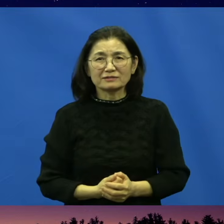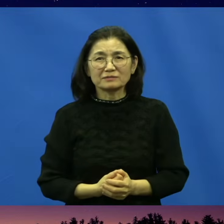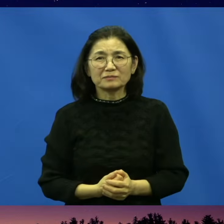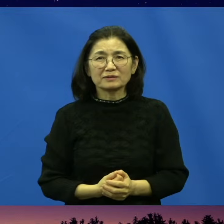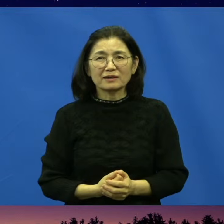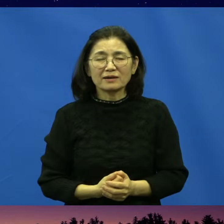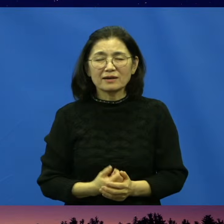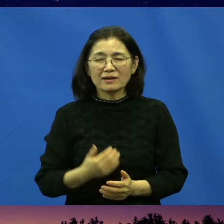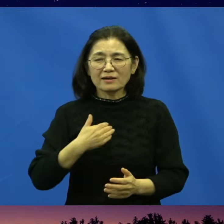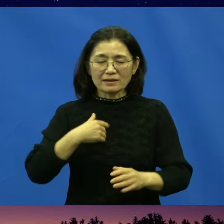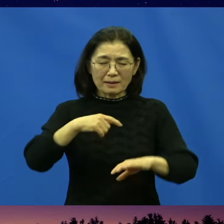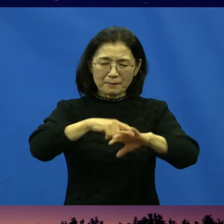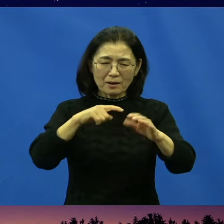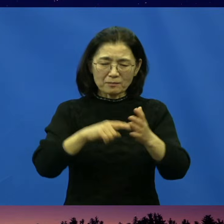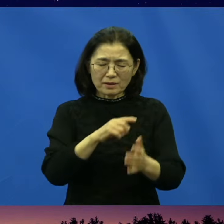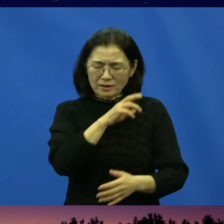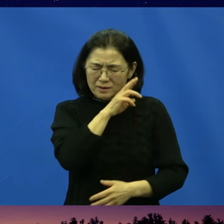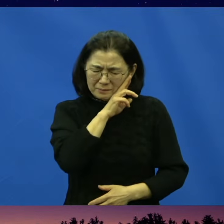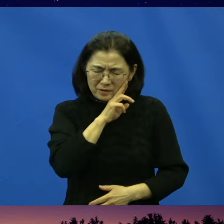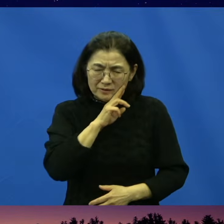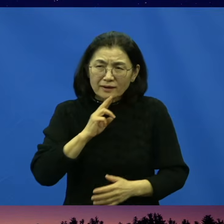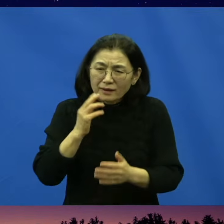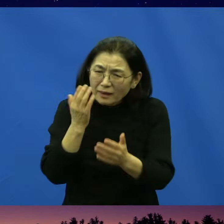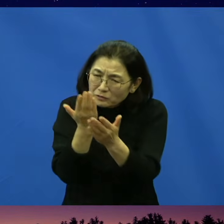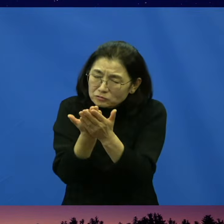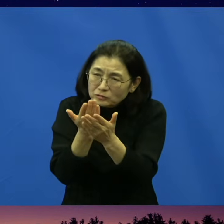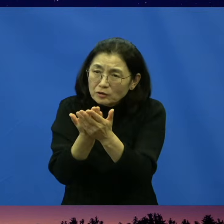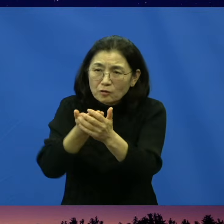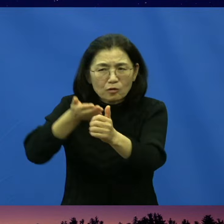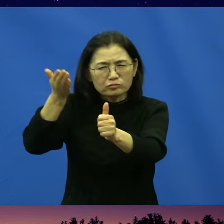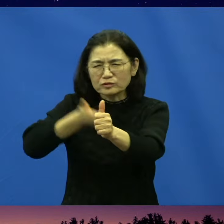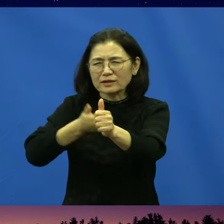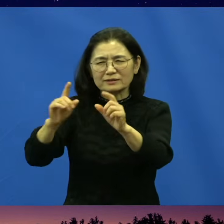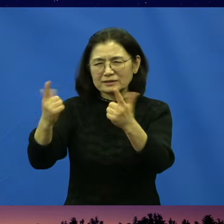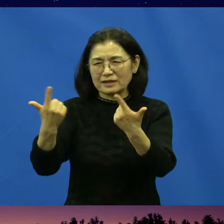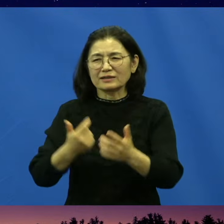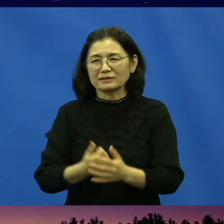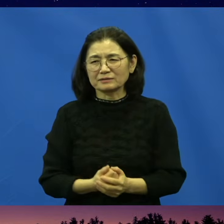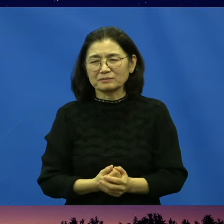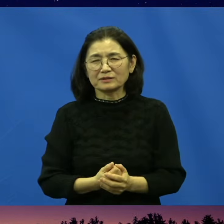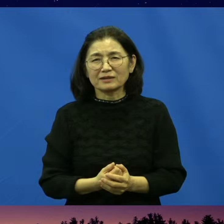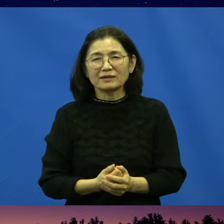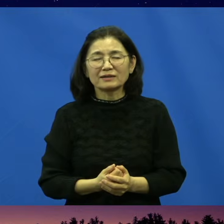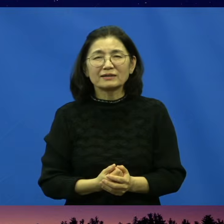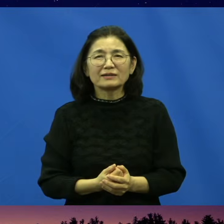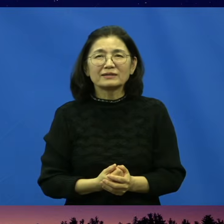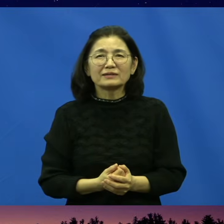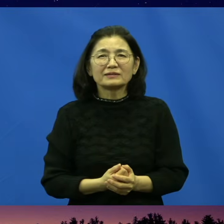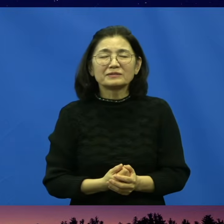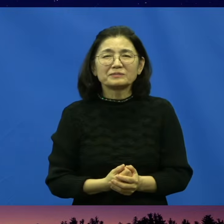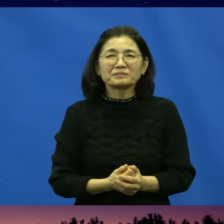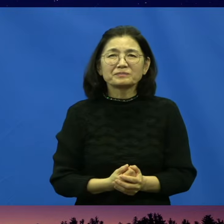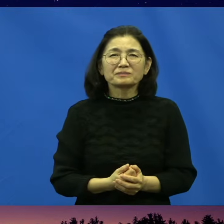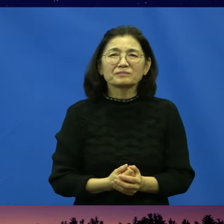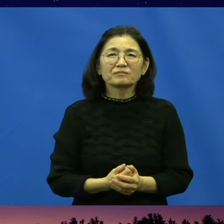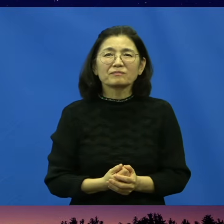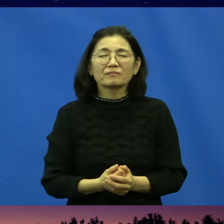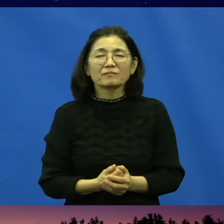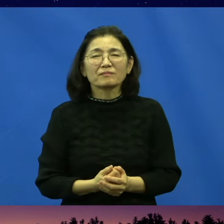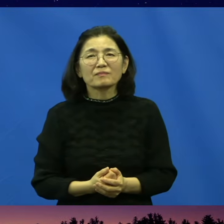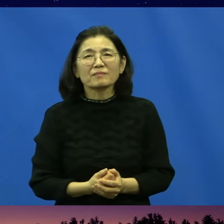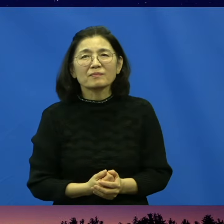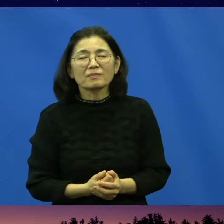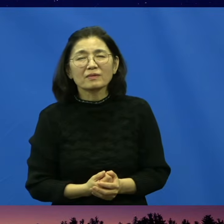좀 편하도록 그렇게 해달라고 할 수 있었습니다. 그런데 그동안에 단 한 번도 어떤